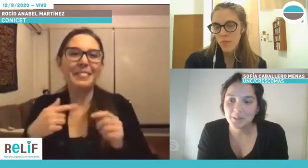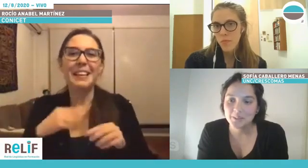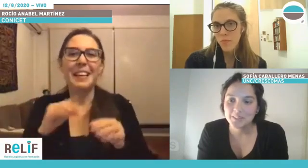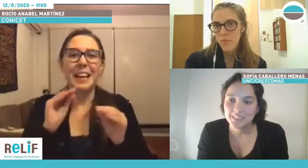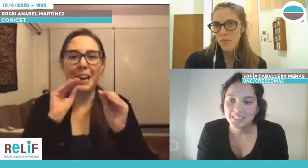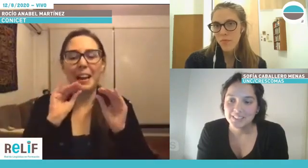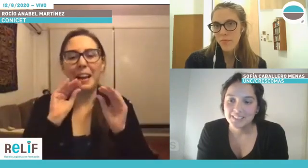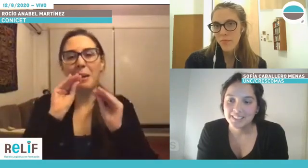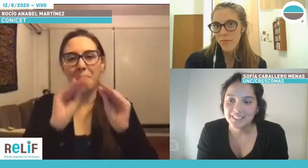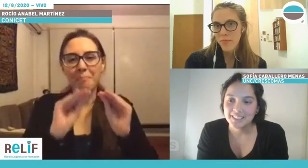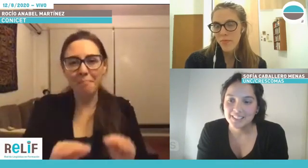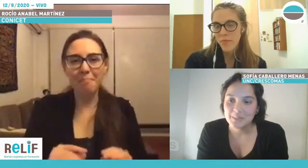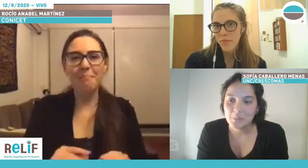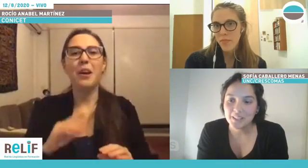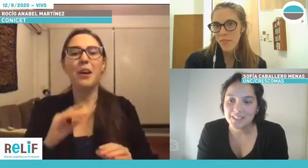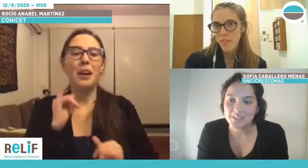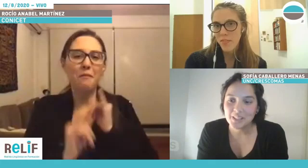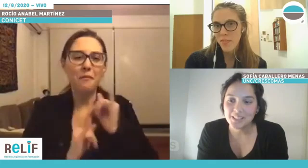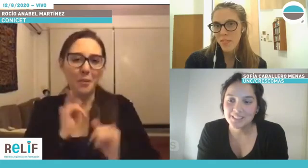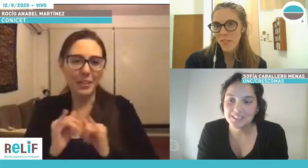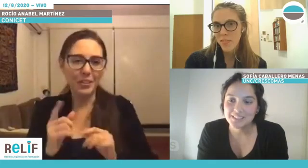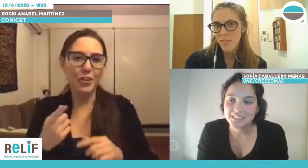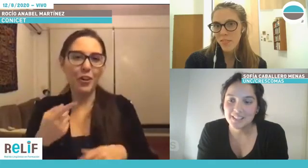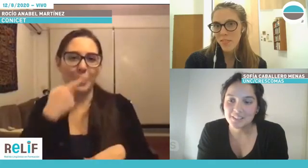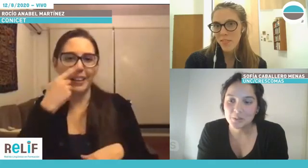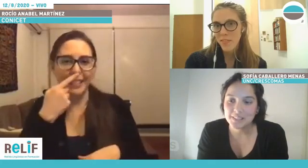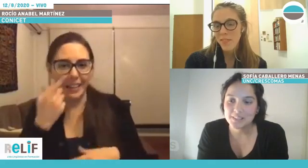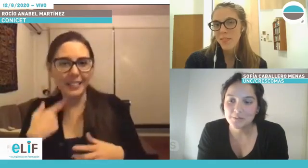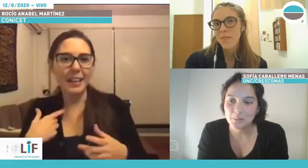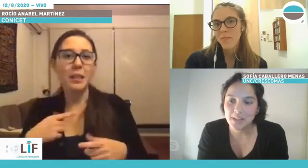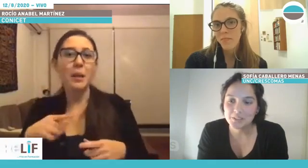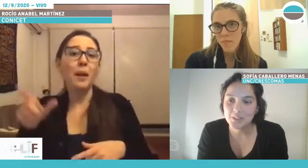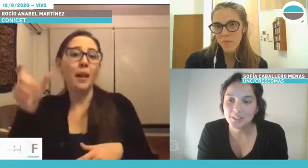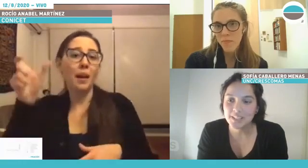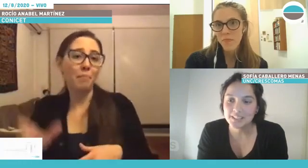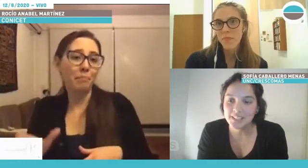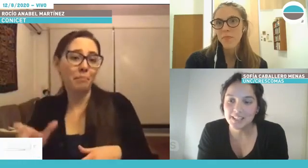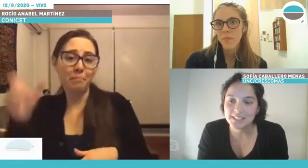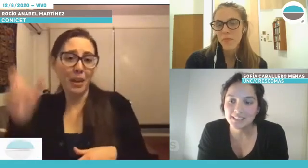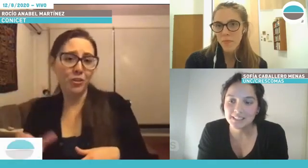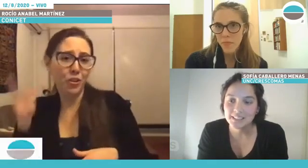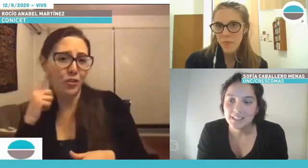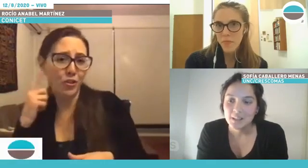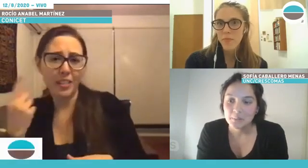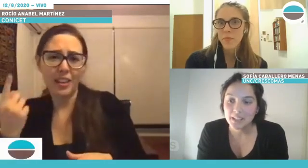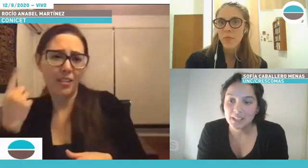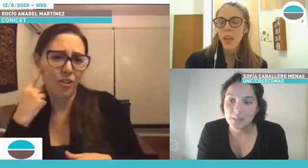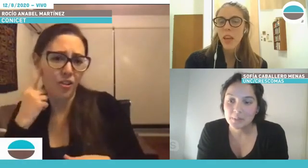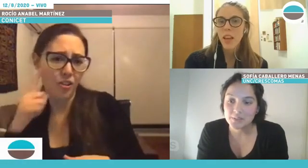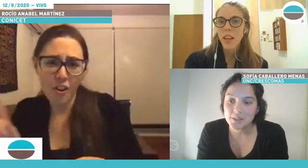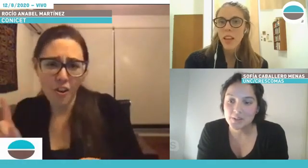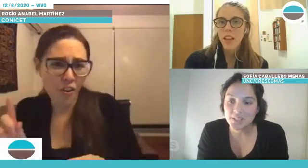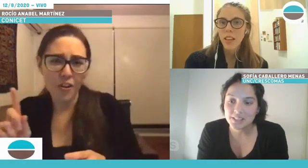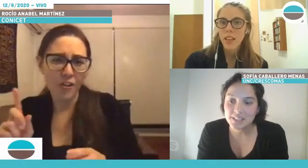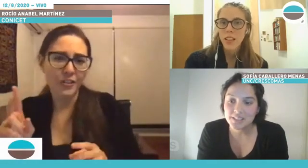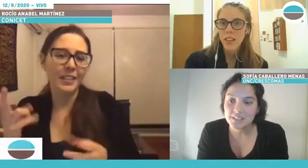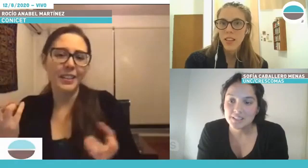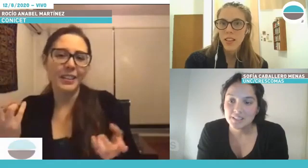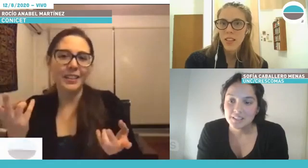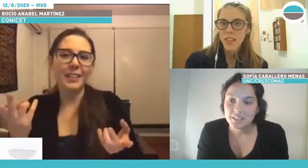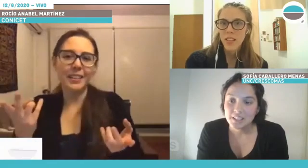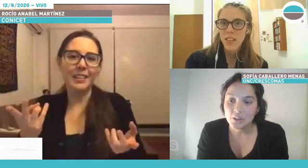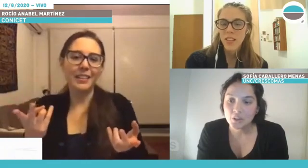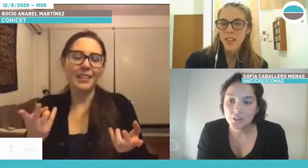pueden abajo, poner esos links sobre esa información que es interesante, para que las personas